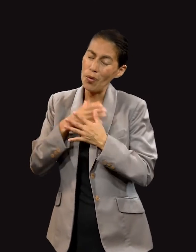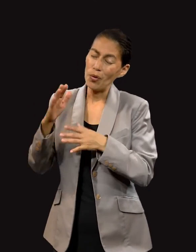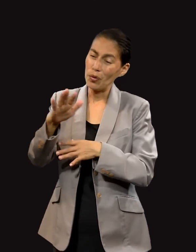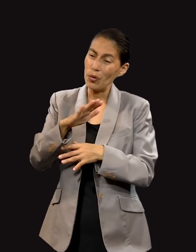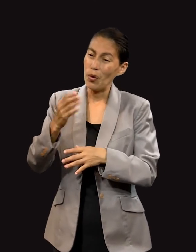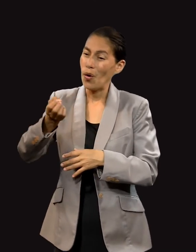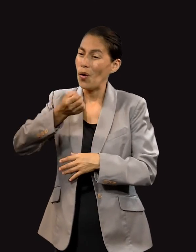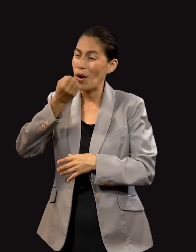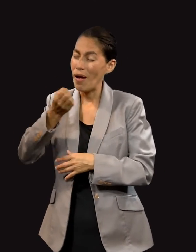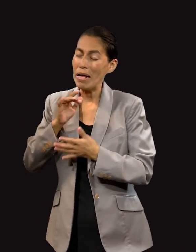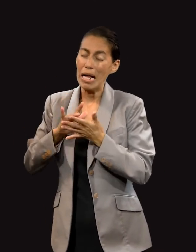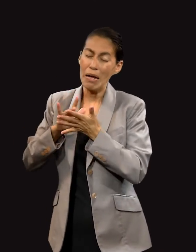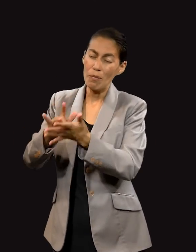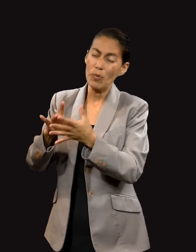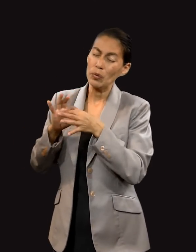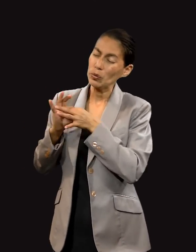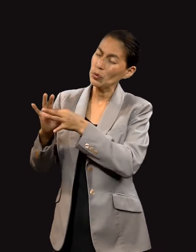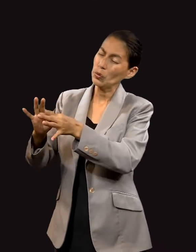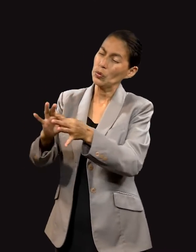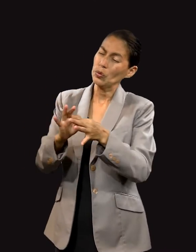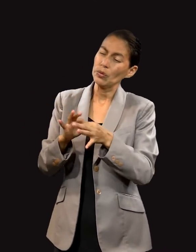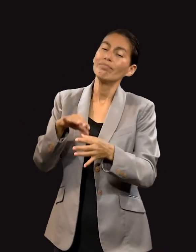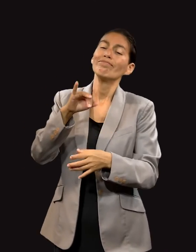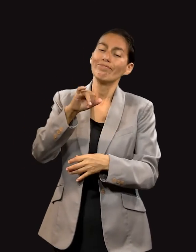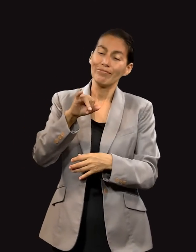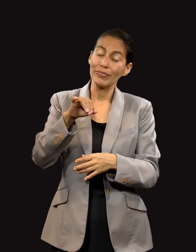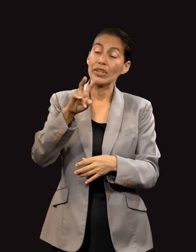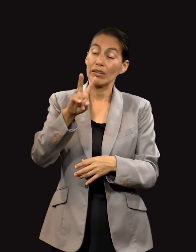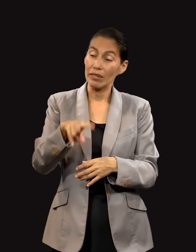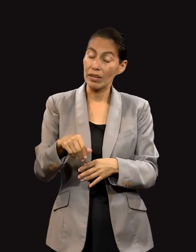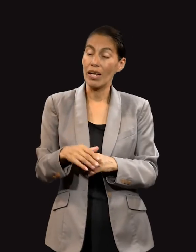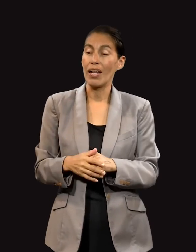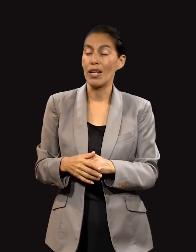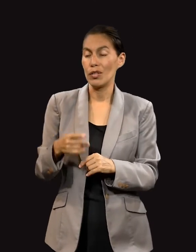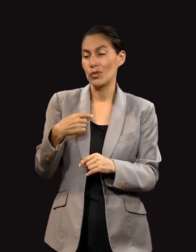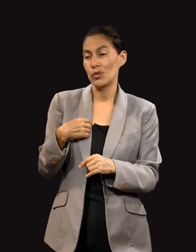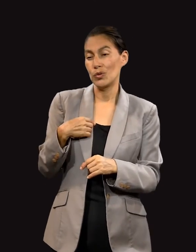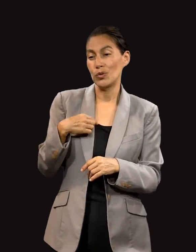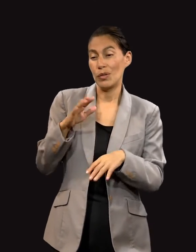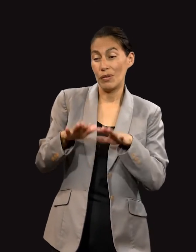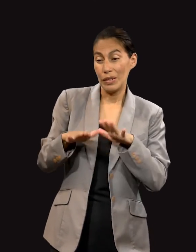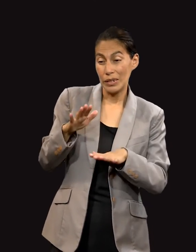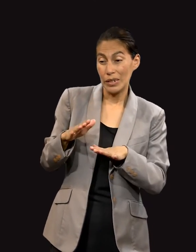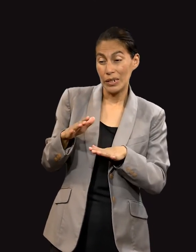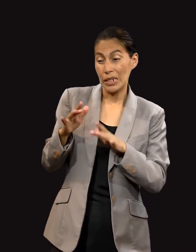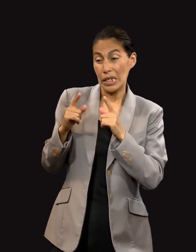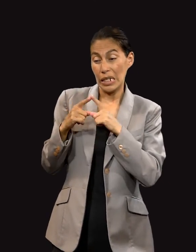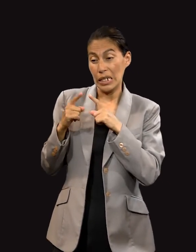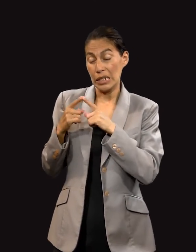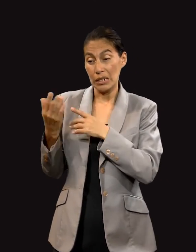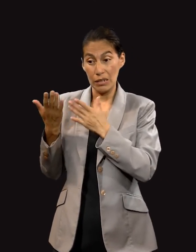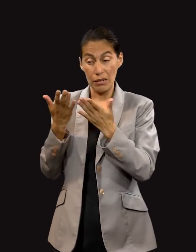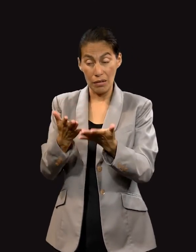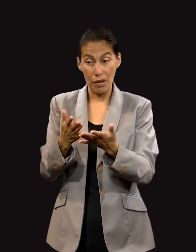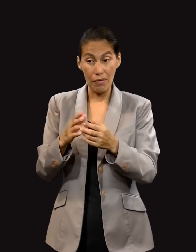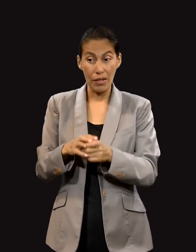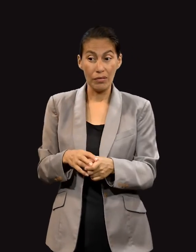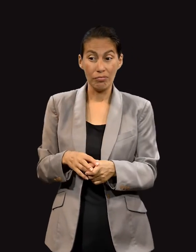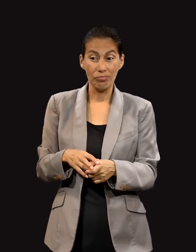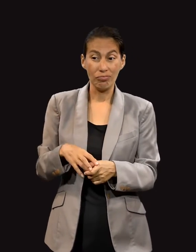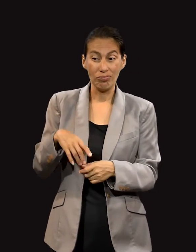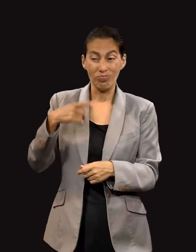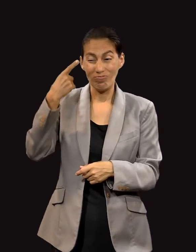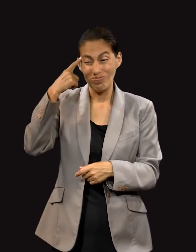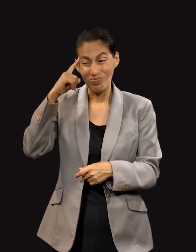como se siente el amor, el apoyo, la unidad. Así es. Cuando yo la llevaba a la iglesia, a veces mi mamá, al principio iba hasta molesta,